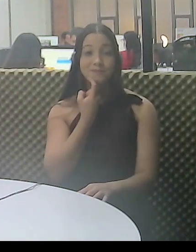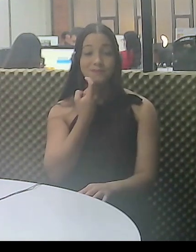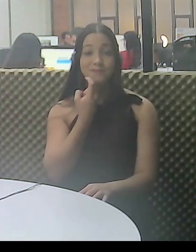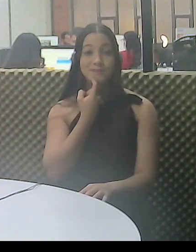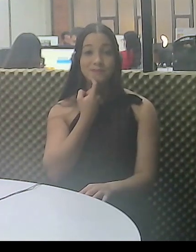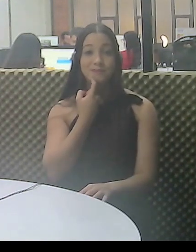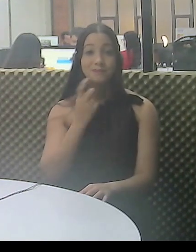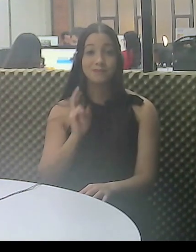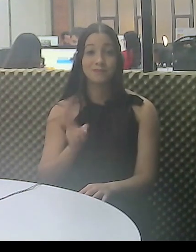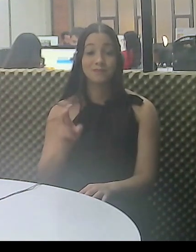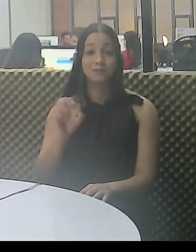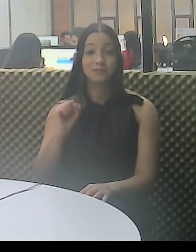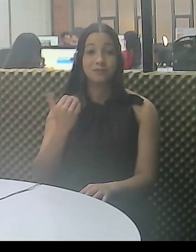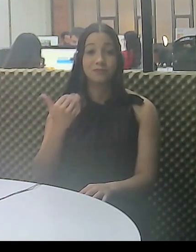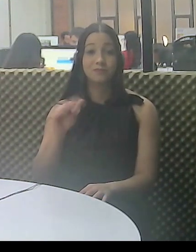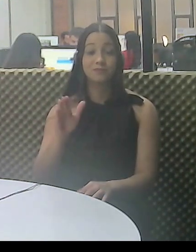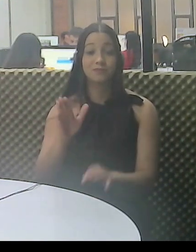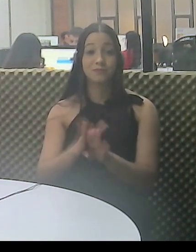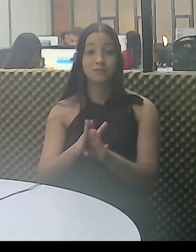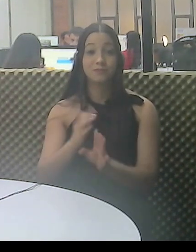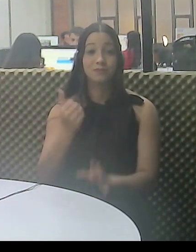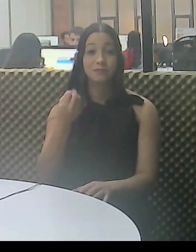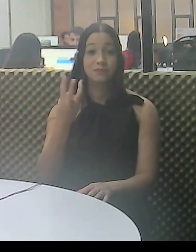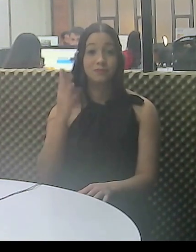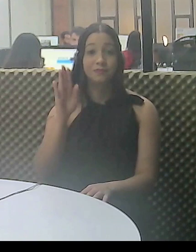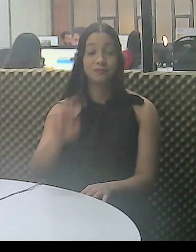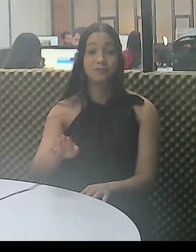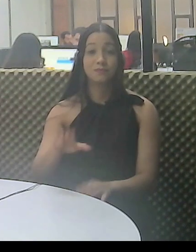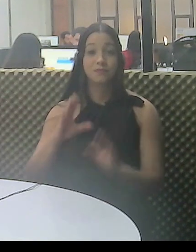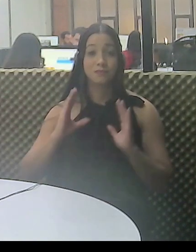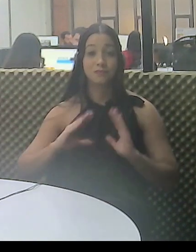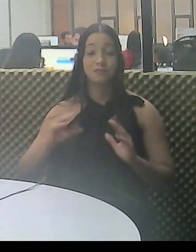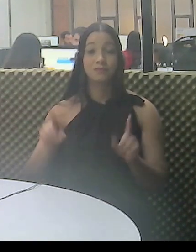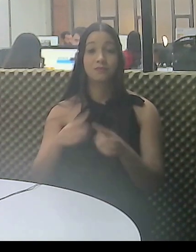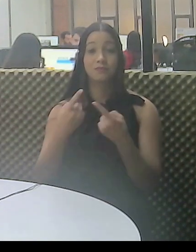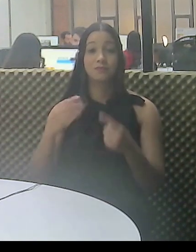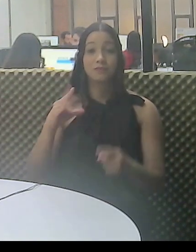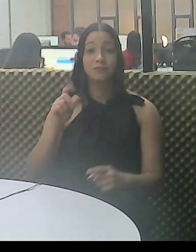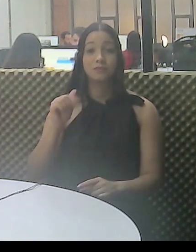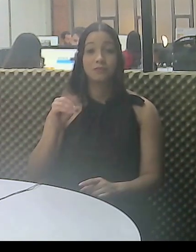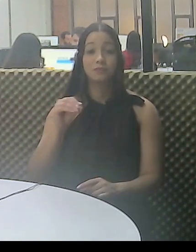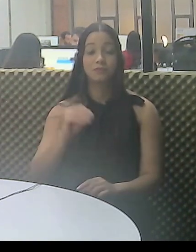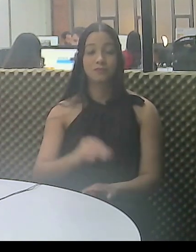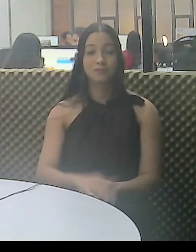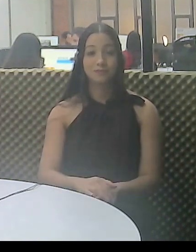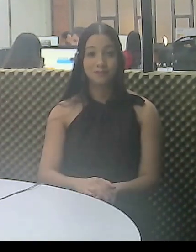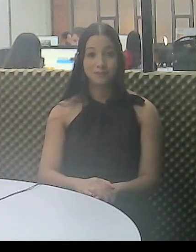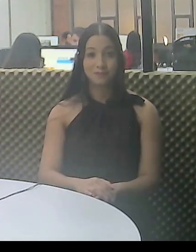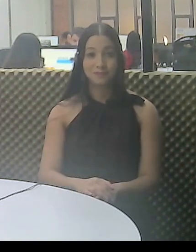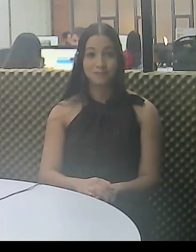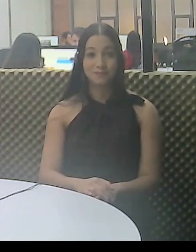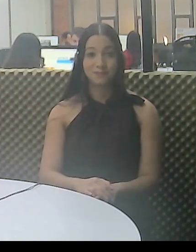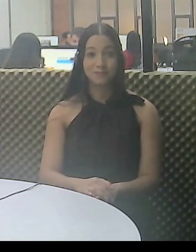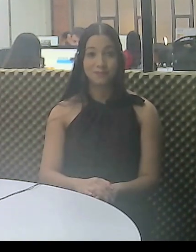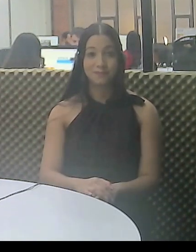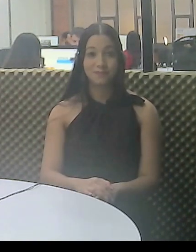sexta-feira, sempre de 8h30 a 1 da tarde, na Praça Maestro Cláudio Santoro.